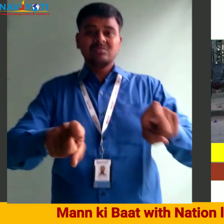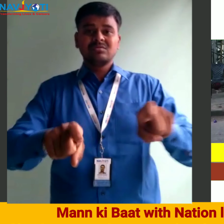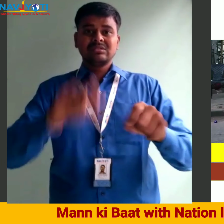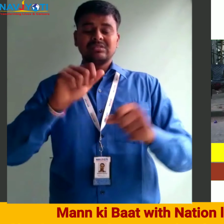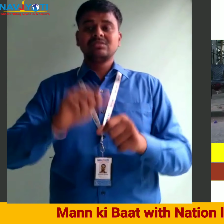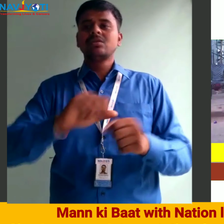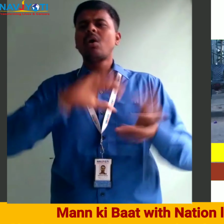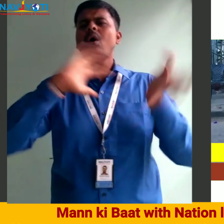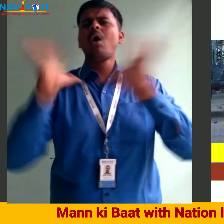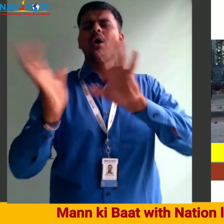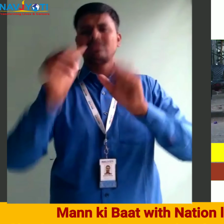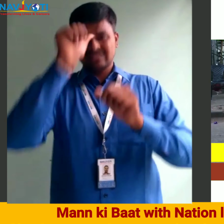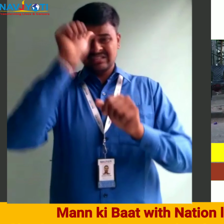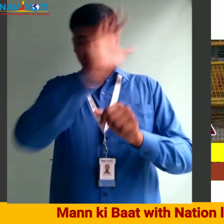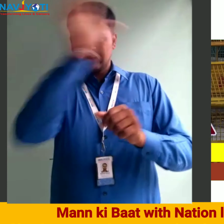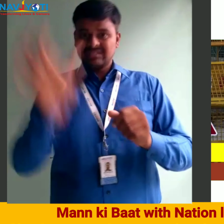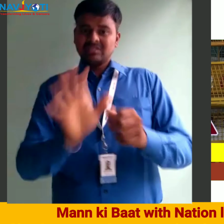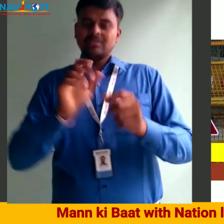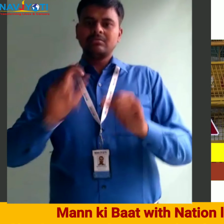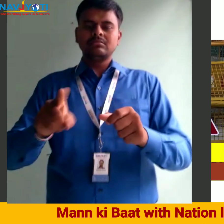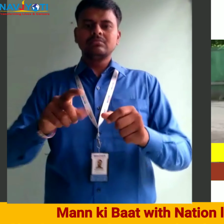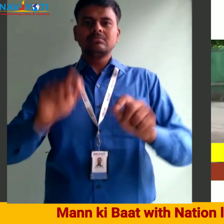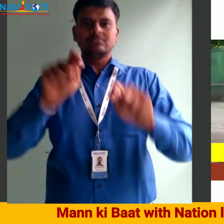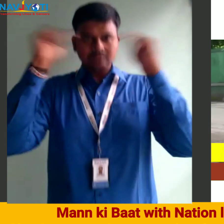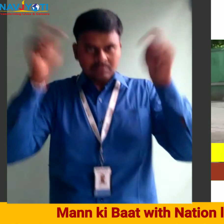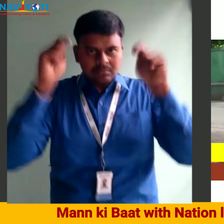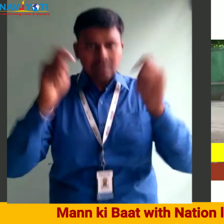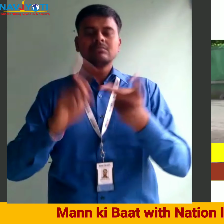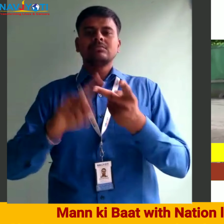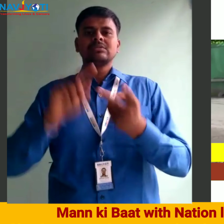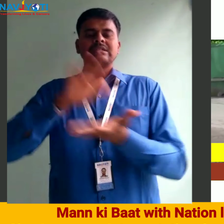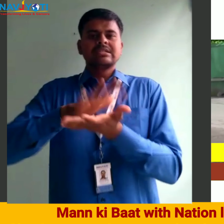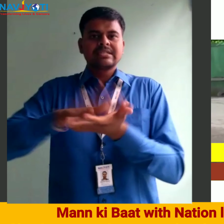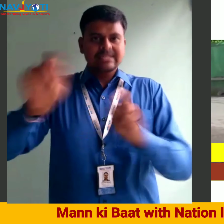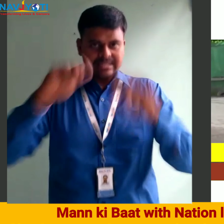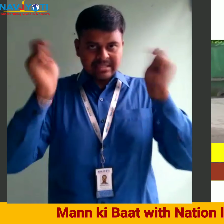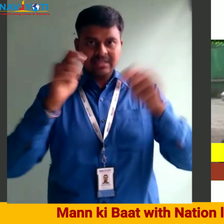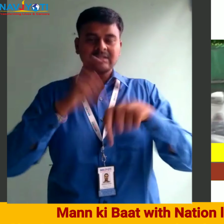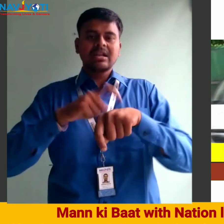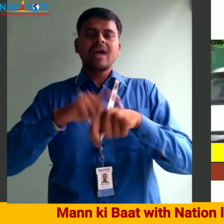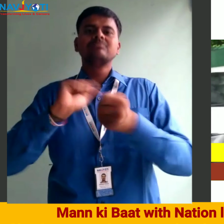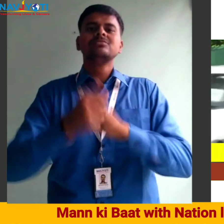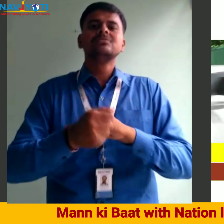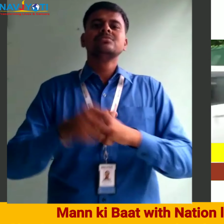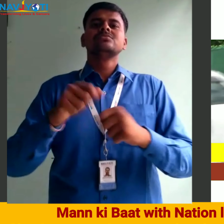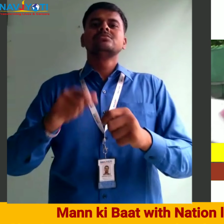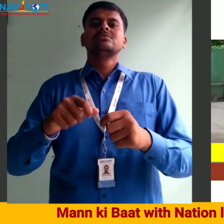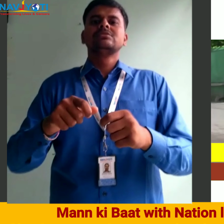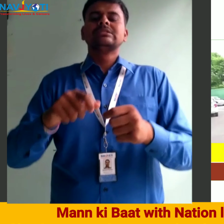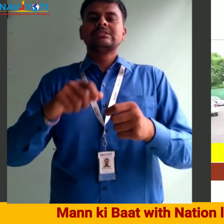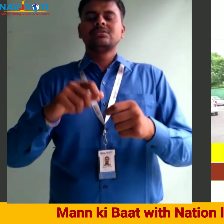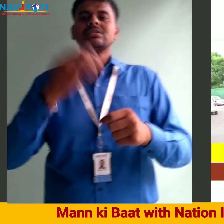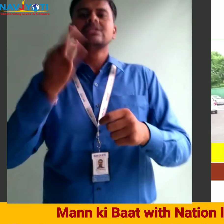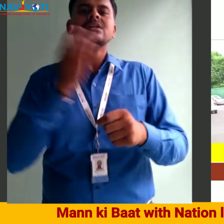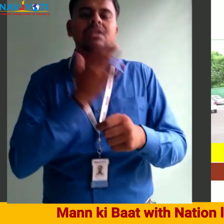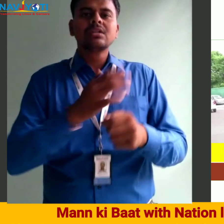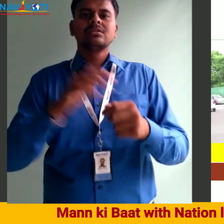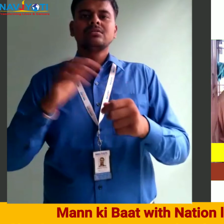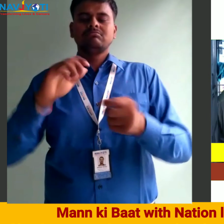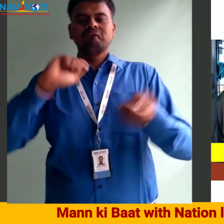प्रकट करता हूं जो 2 गज दूरी और घर से बाहर नहीं निकलने को